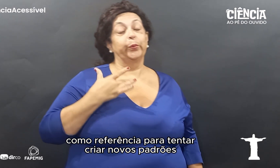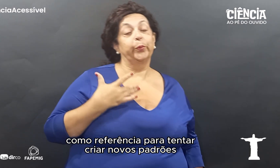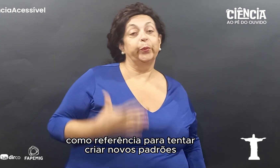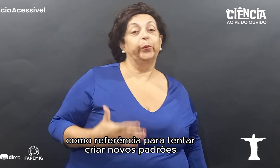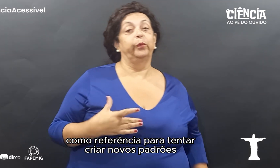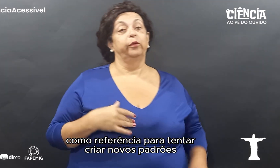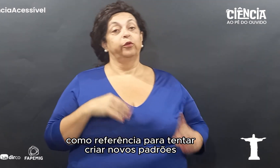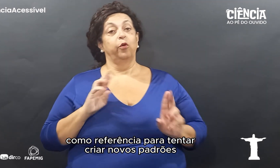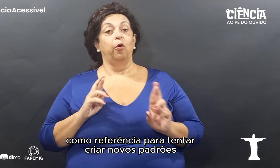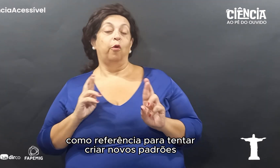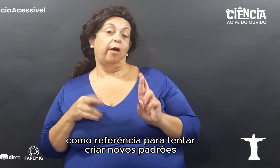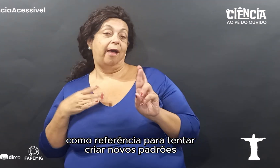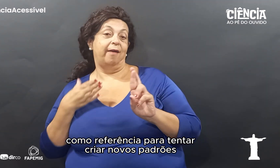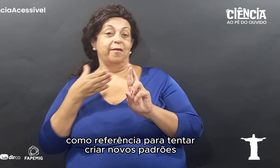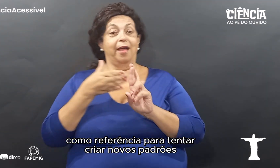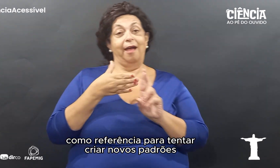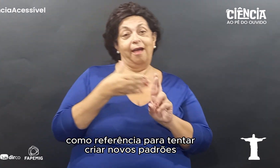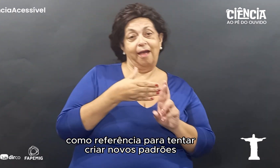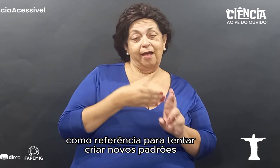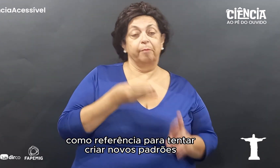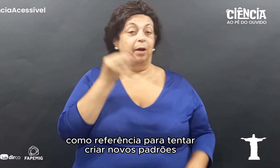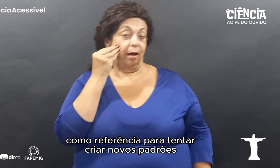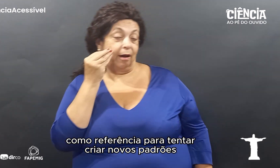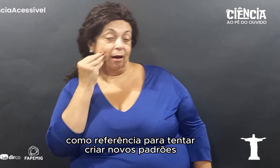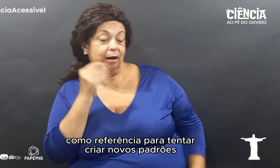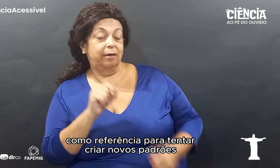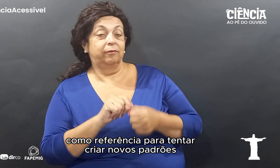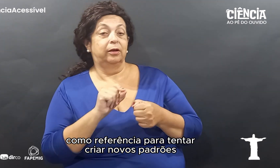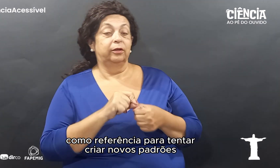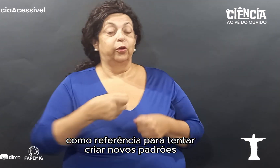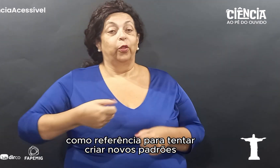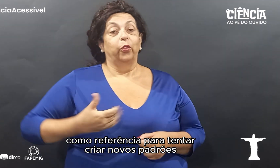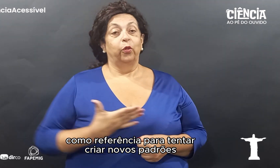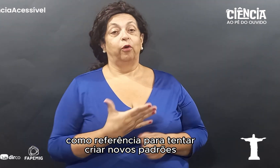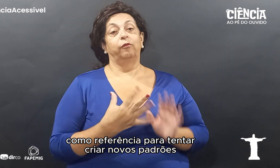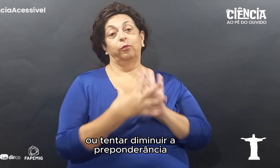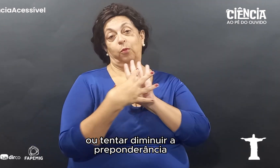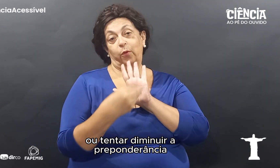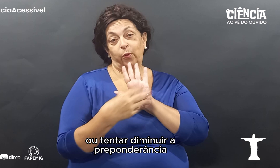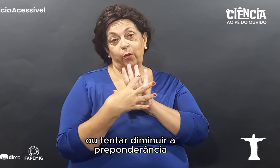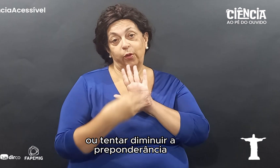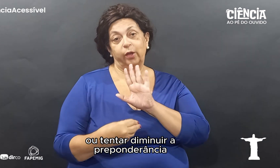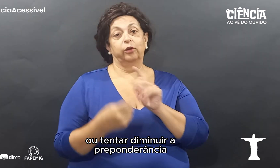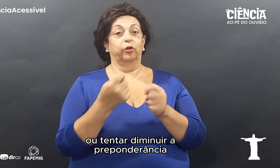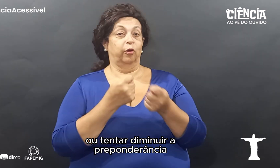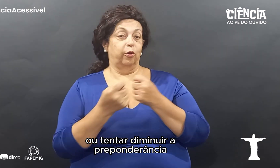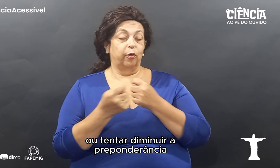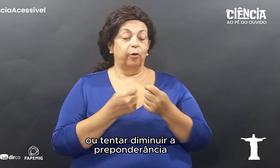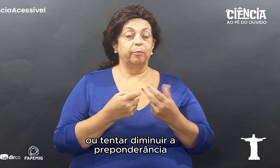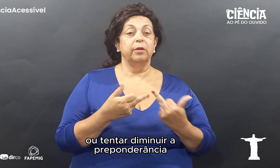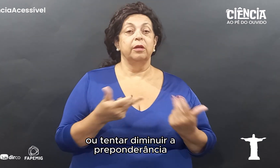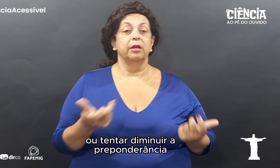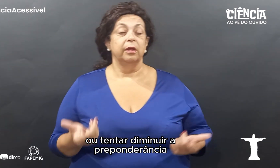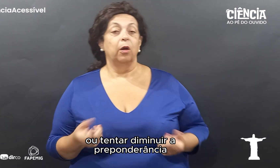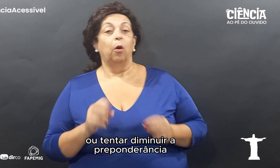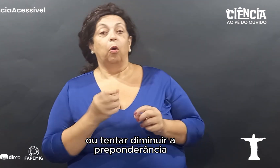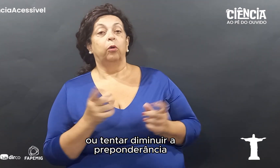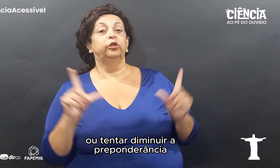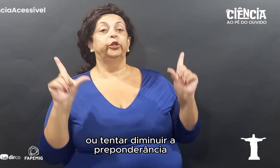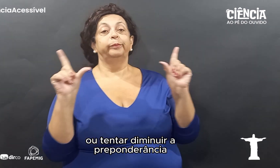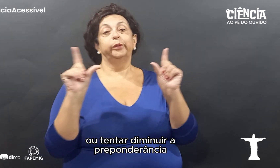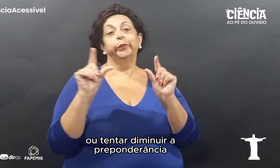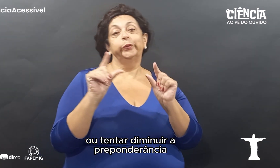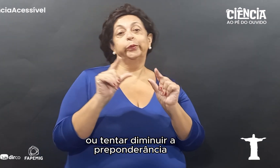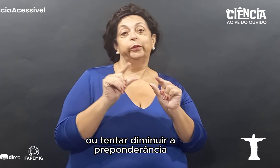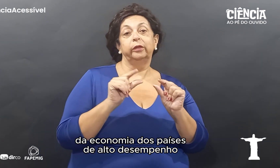como referência para tentar criar novos padrões ou tentar diminuir